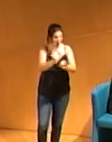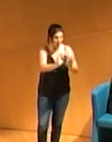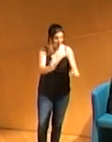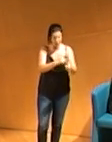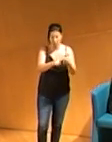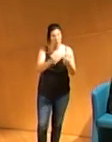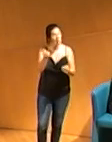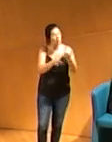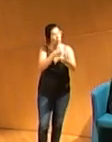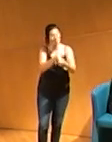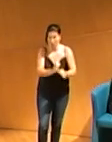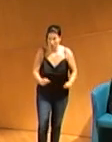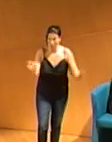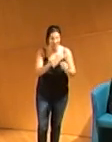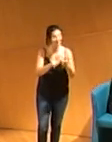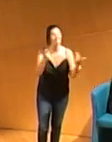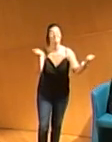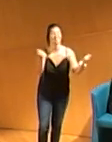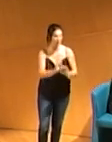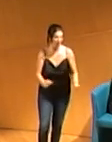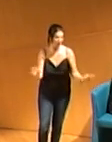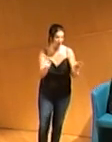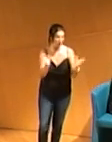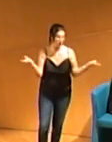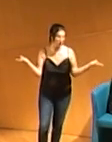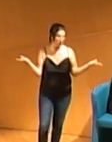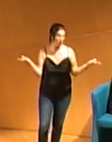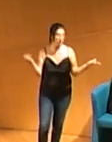qu'il n'y a pas de moyens. Donc la société inclusive, c'est une société où on dira,